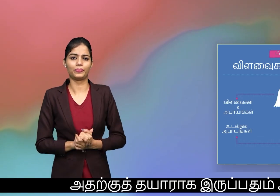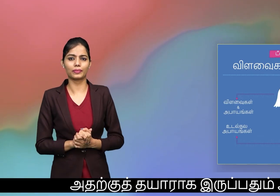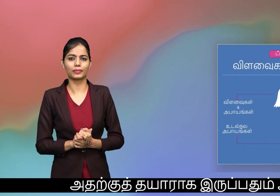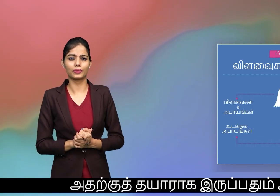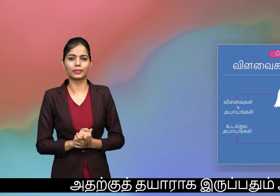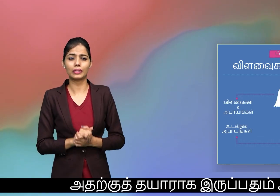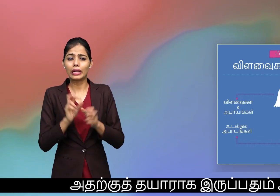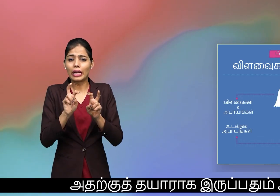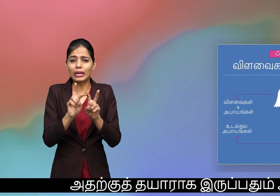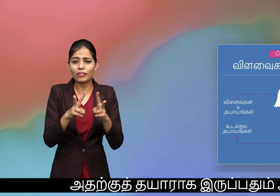அவசியம்.